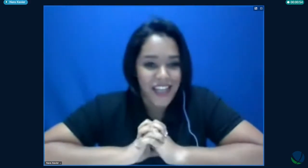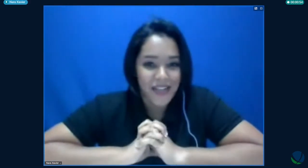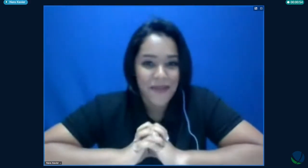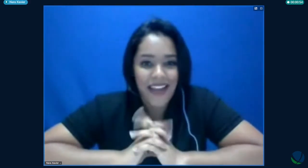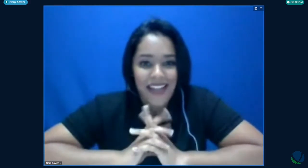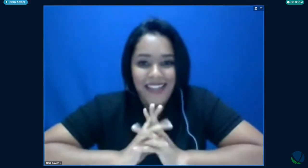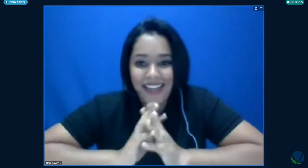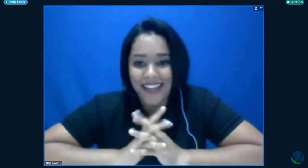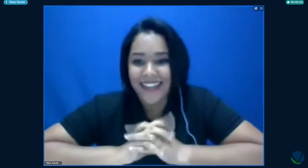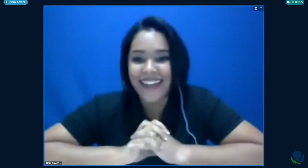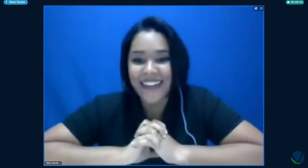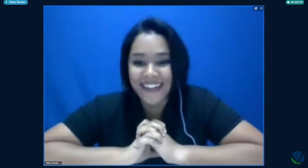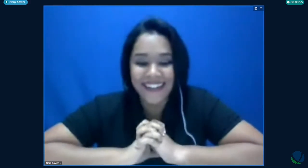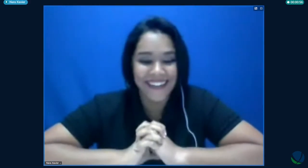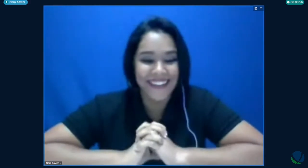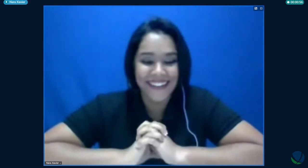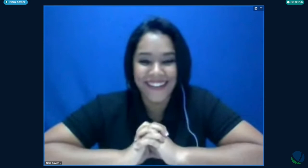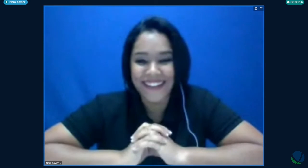Ai, gente, aparece aí.